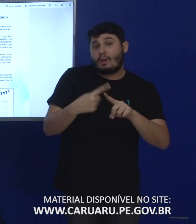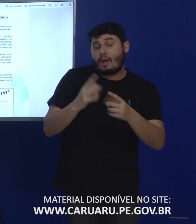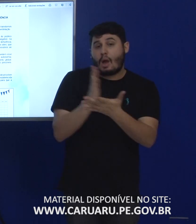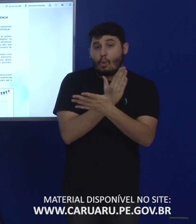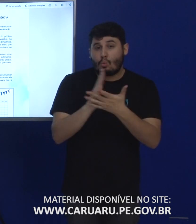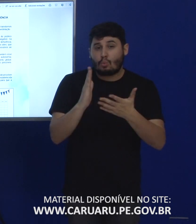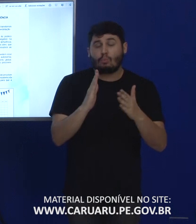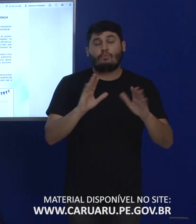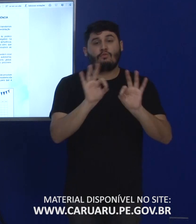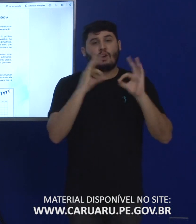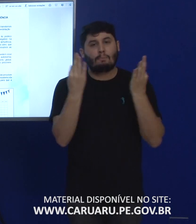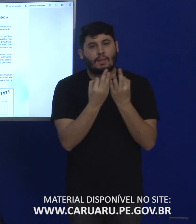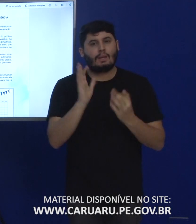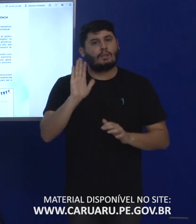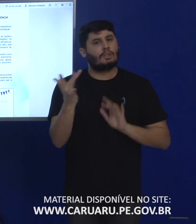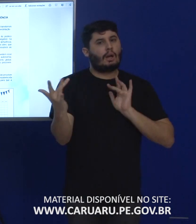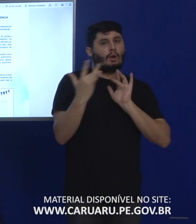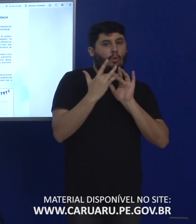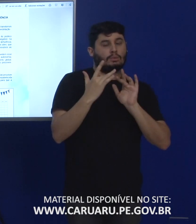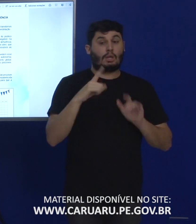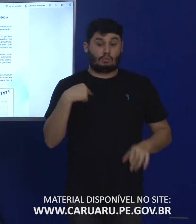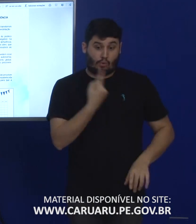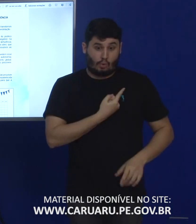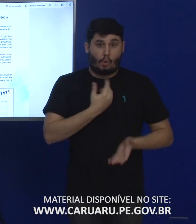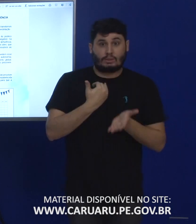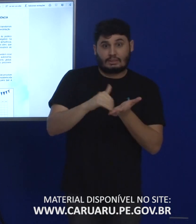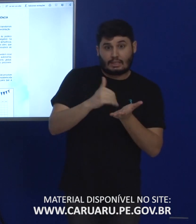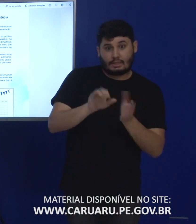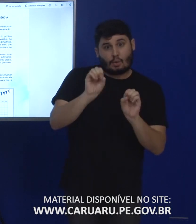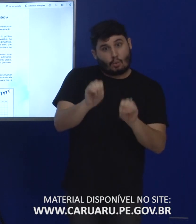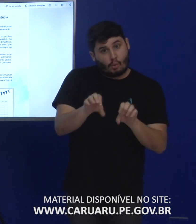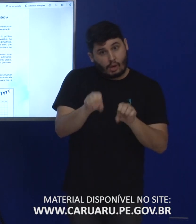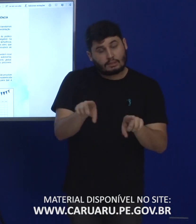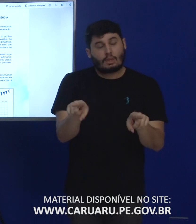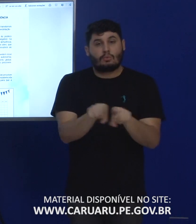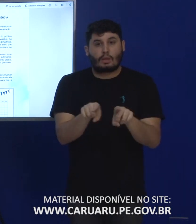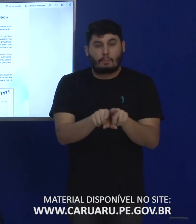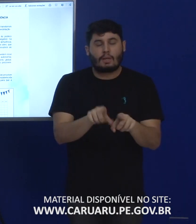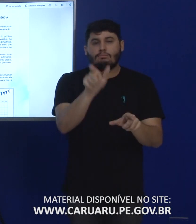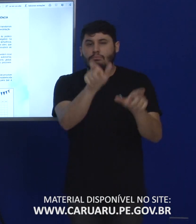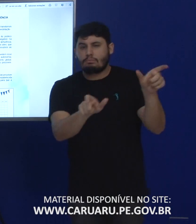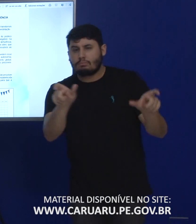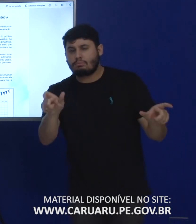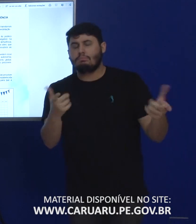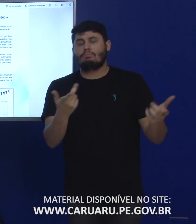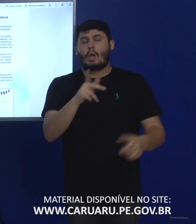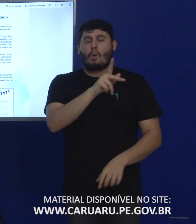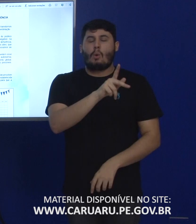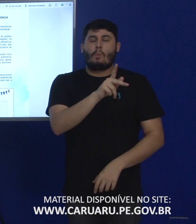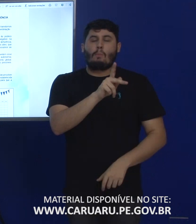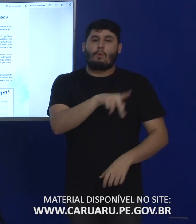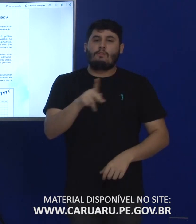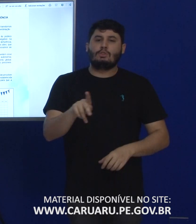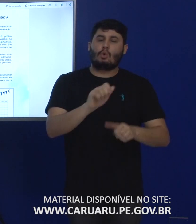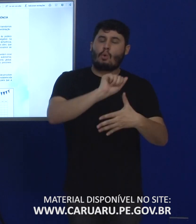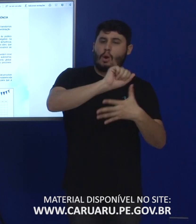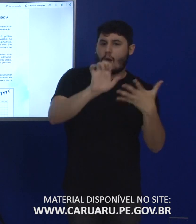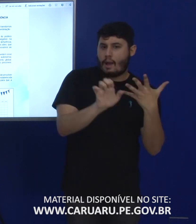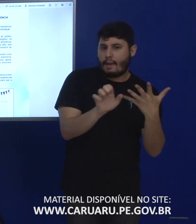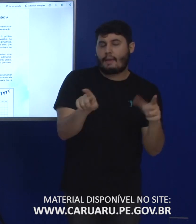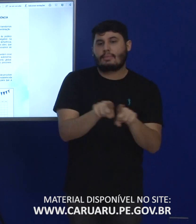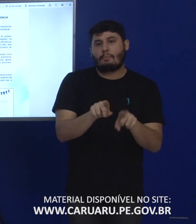contactado e nós, enquanto Secretaria de Educação, professores de atendimento educacional especializado, profissionais de